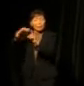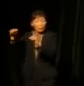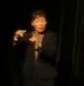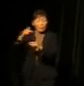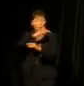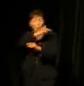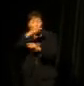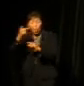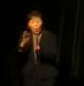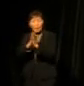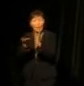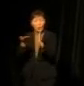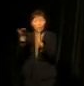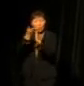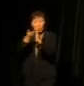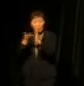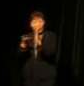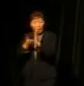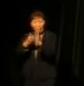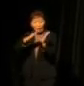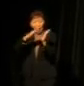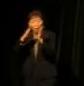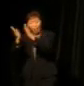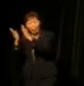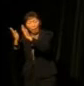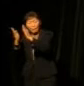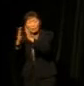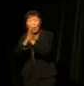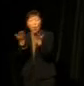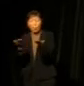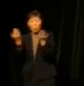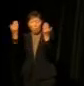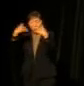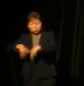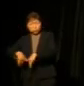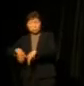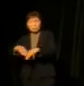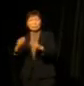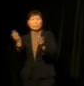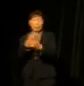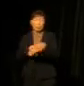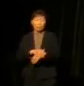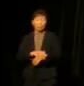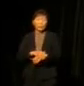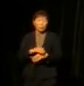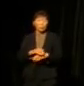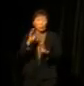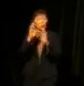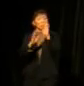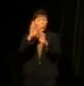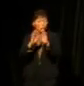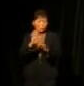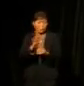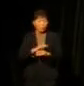棚が斜めに倒されたり床に落ちてしまいました。あとは重いね、机や椅子は動かなくて済みました